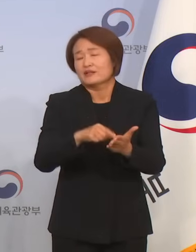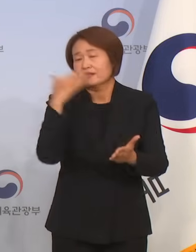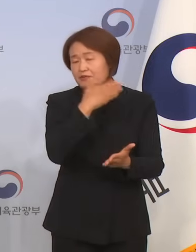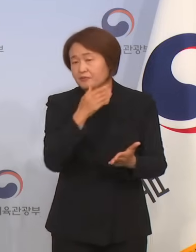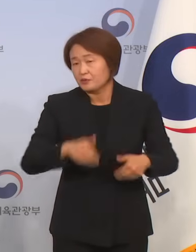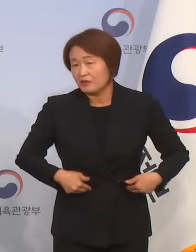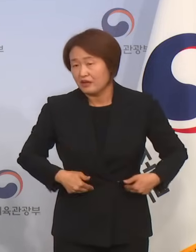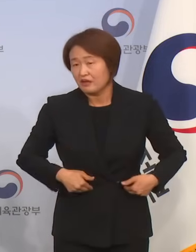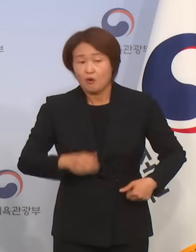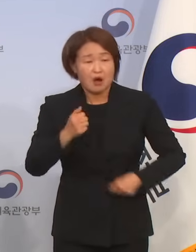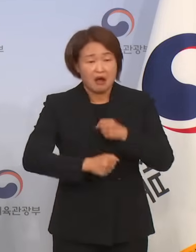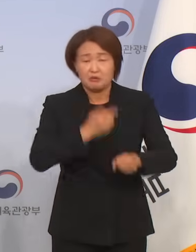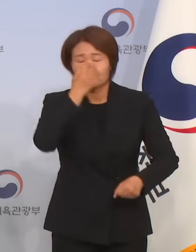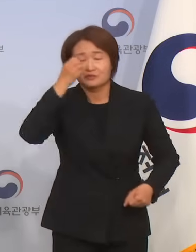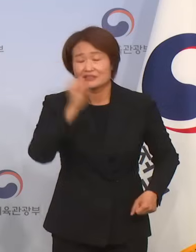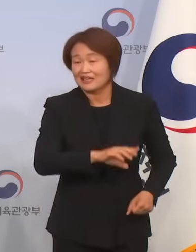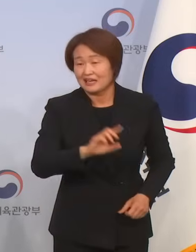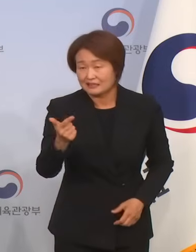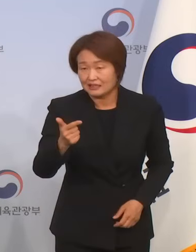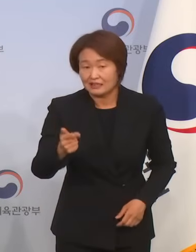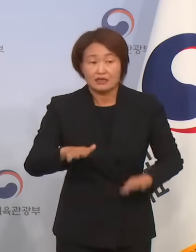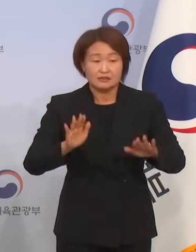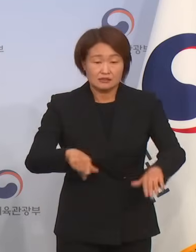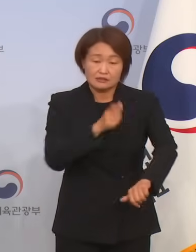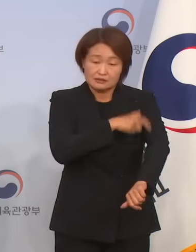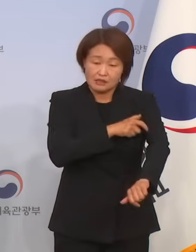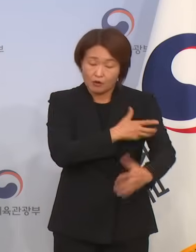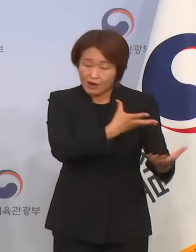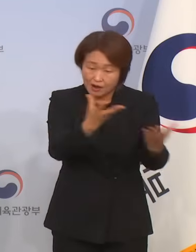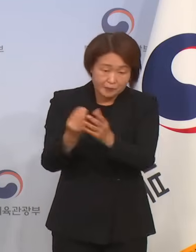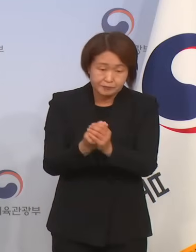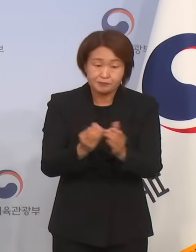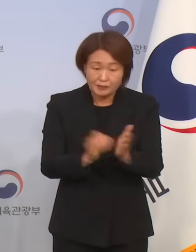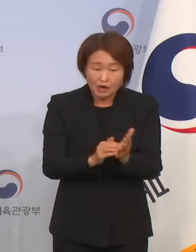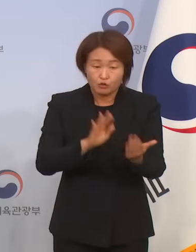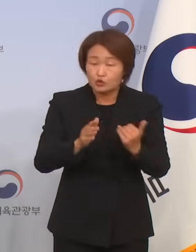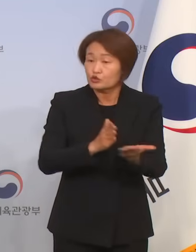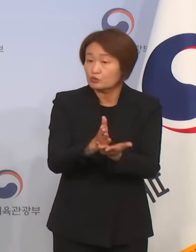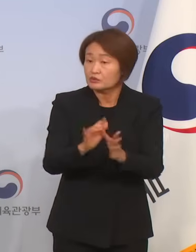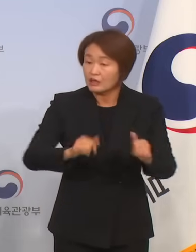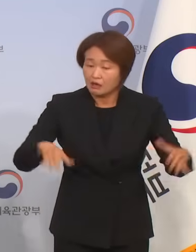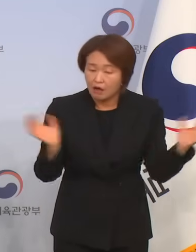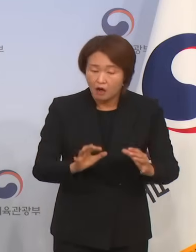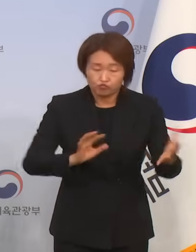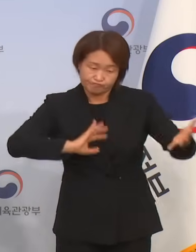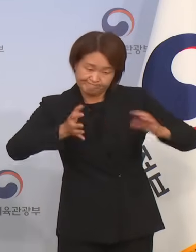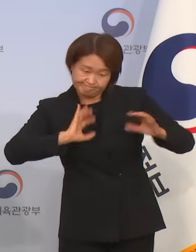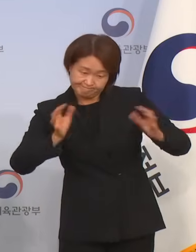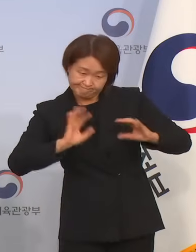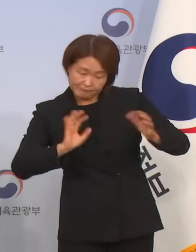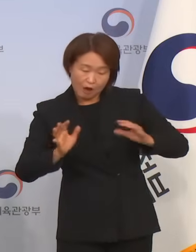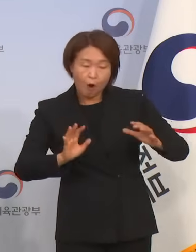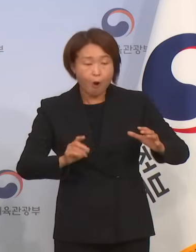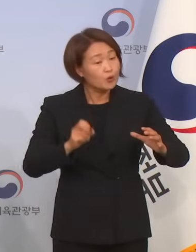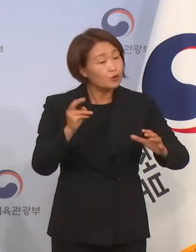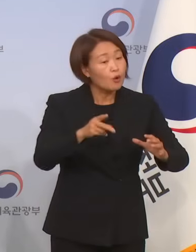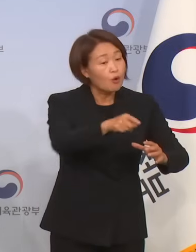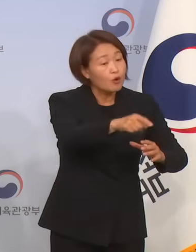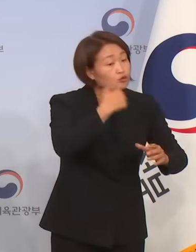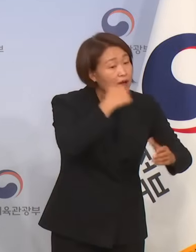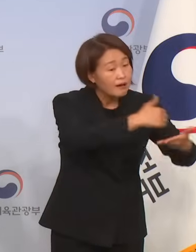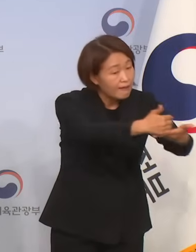그래서 의결 종족수라든가 의사 방식은 전문가들이 모여서 또 그 현장의 목소리를